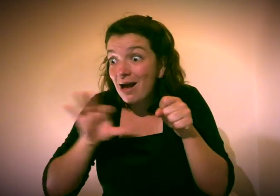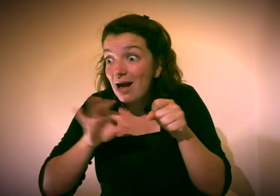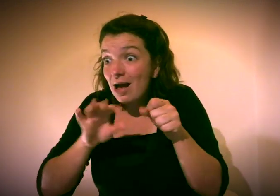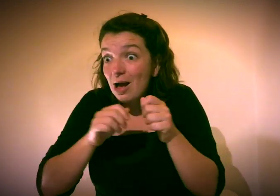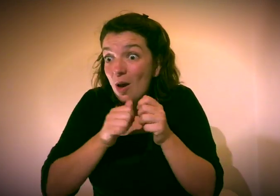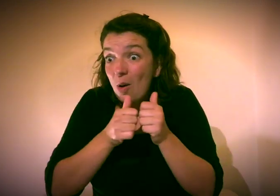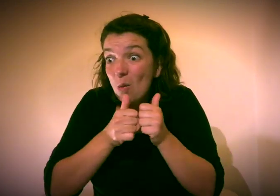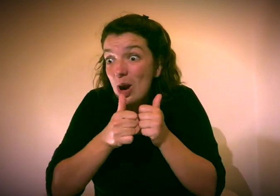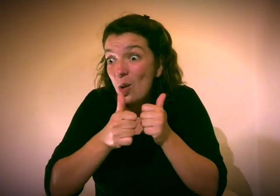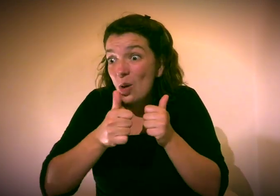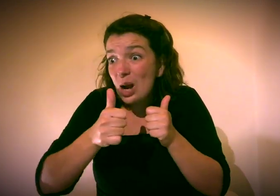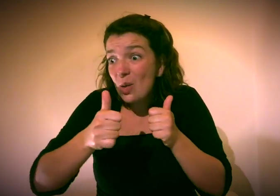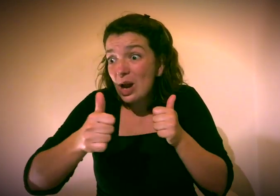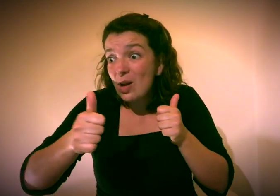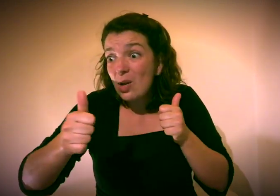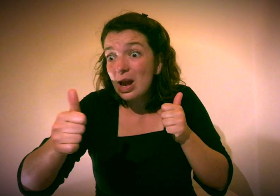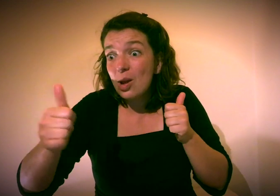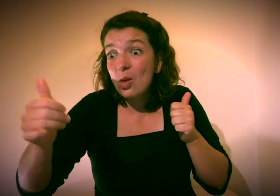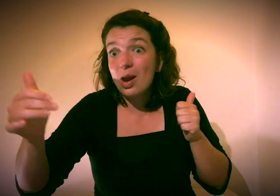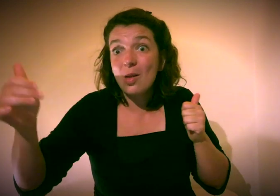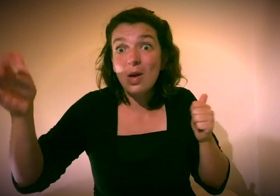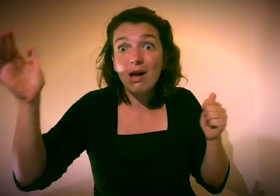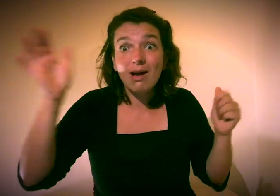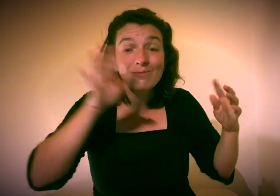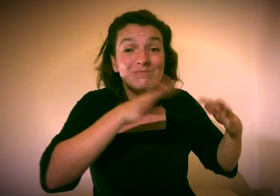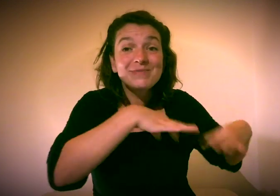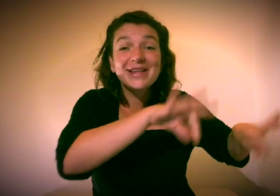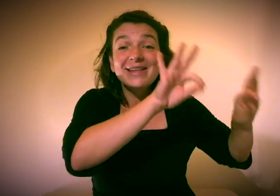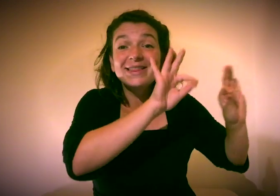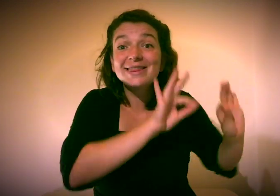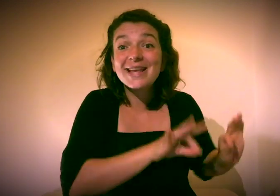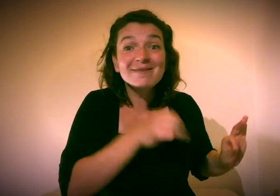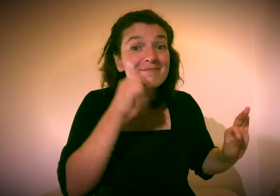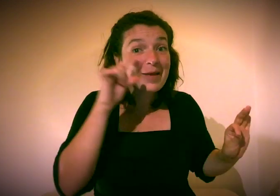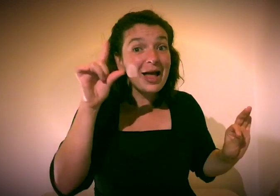plus en plus de l'endroit où ses parents pique-niquaient.